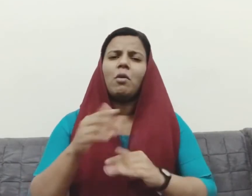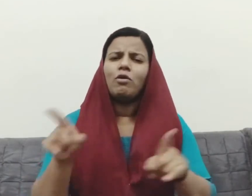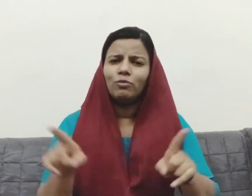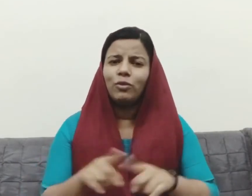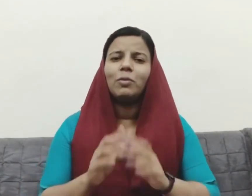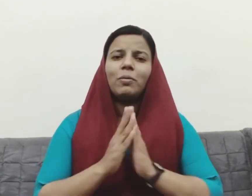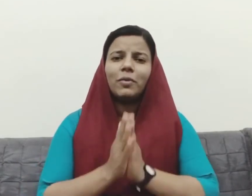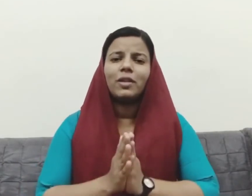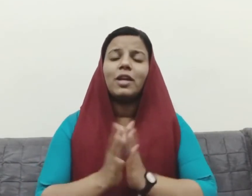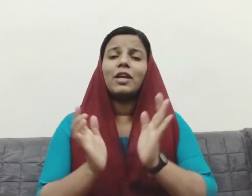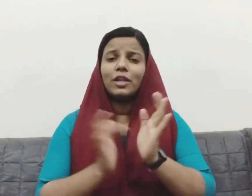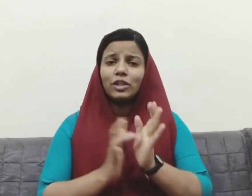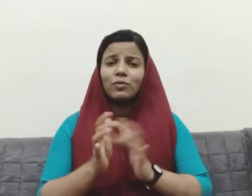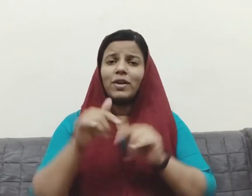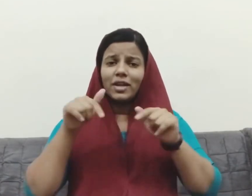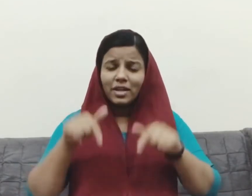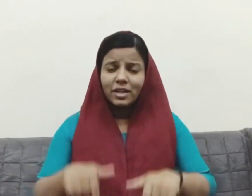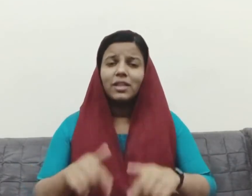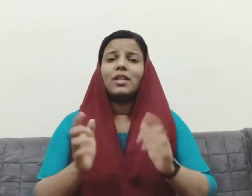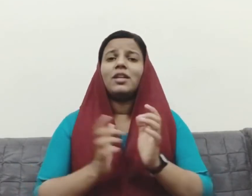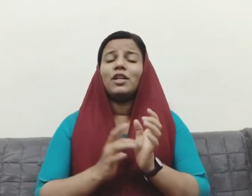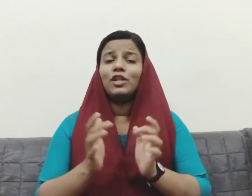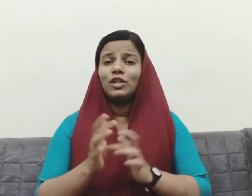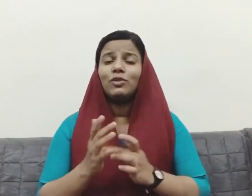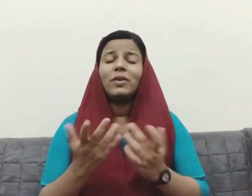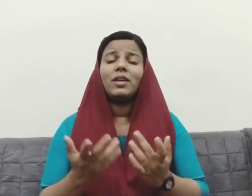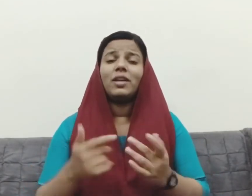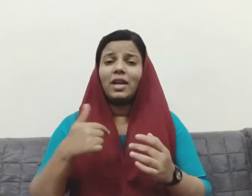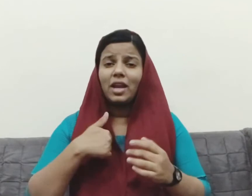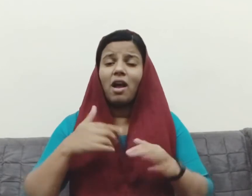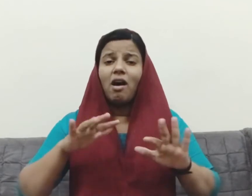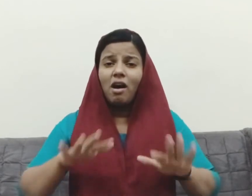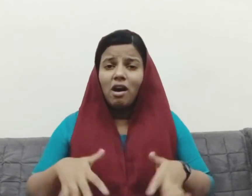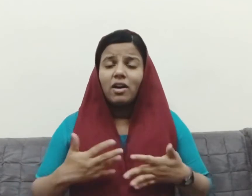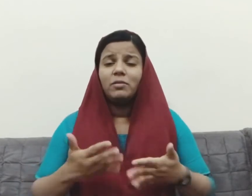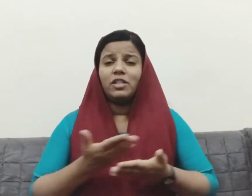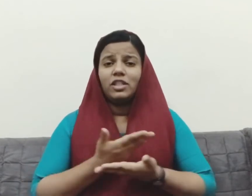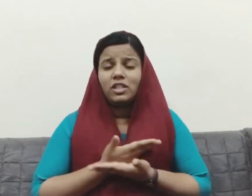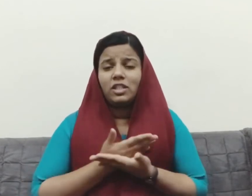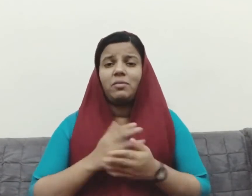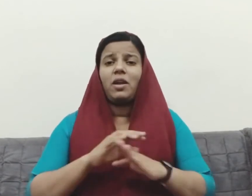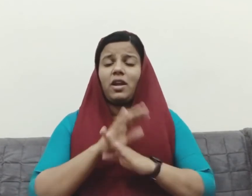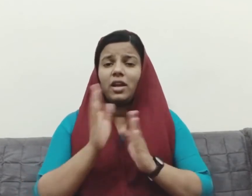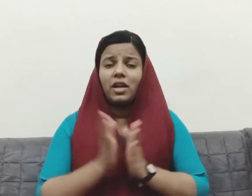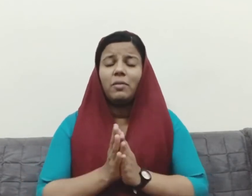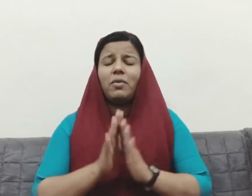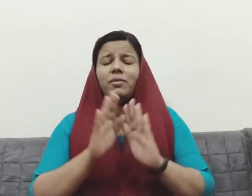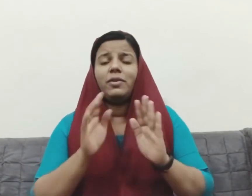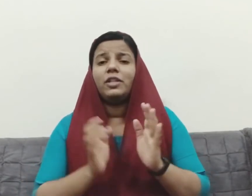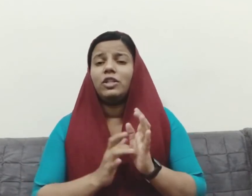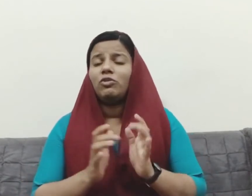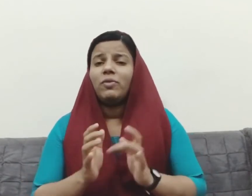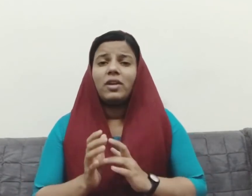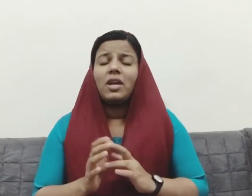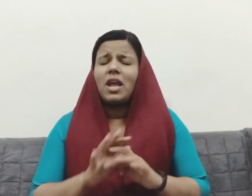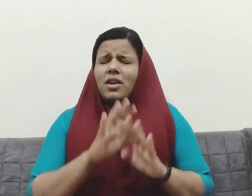ഇന്ന് നമുക്കും പ്രാർത്ഥിക്കാം, കർത്താവേ ഇന്ന് എൻ്റെ ജീവിതത്തിലും ഞാൻ എന്നിലുള്ള ആഗ്രഹങ്ങളും എൻ്റെ താല്പര്യങ്ങളും എൻ്റെ ഇഷ്ടങ്ങളും